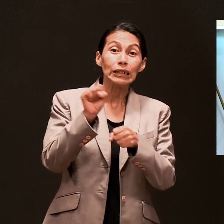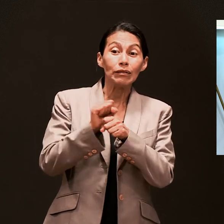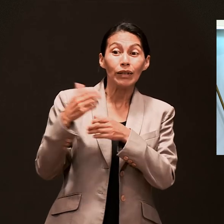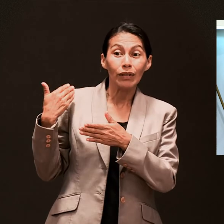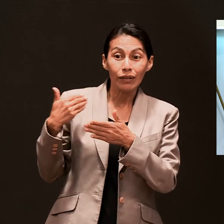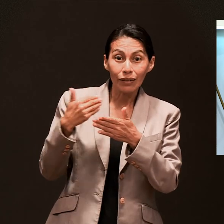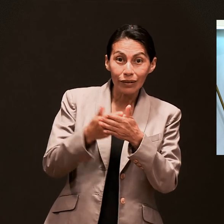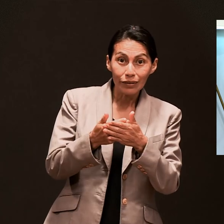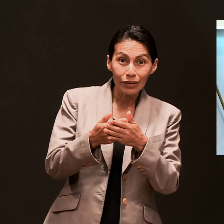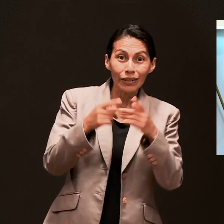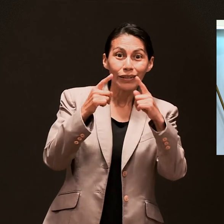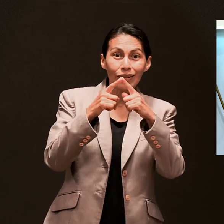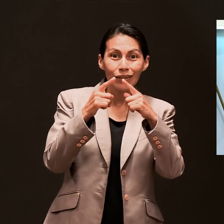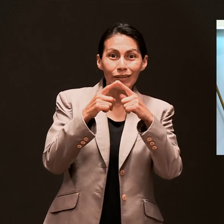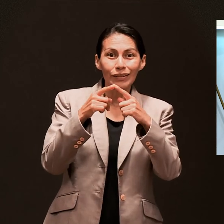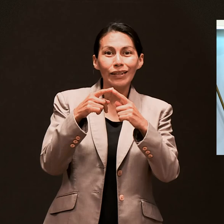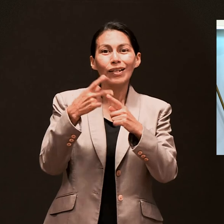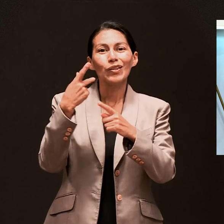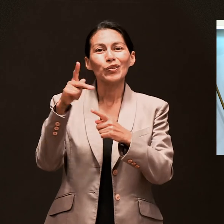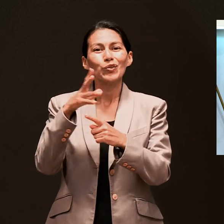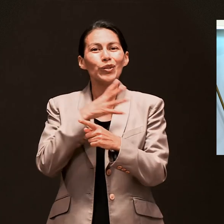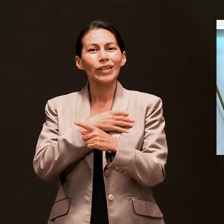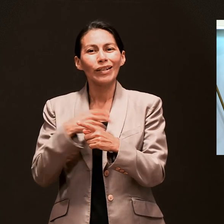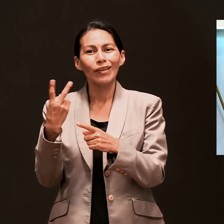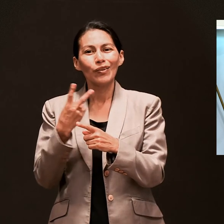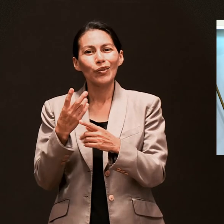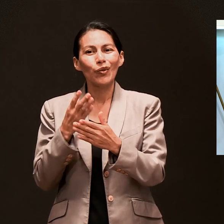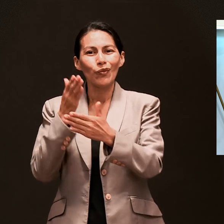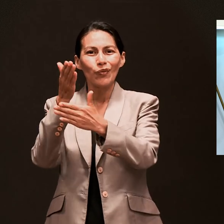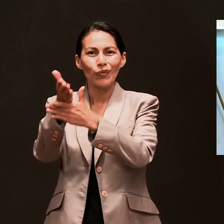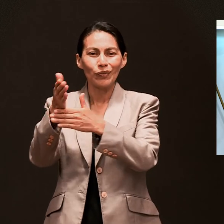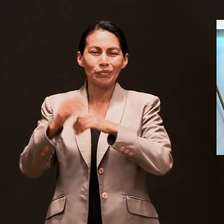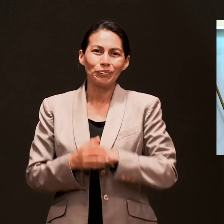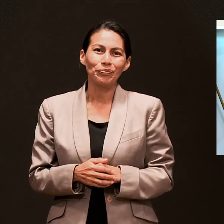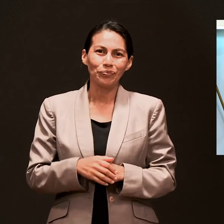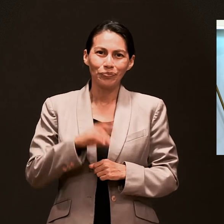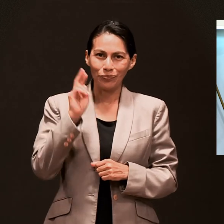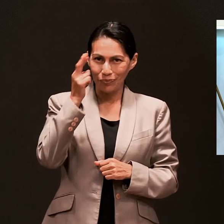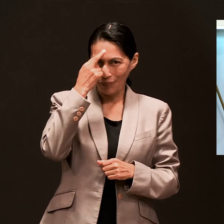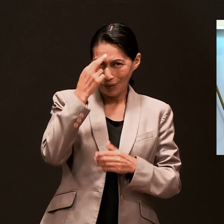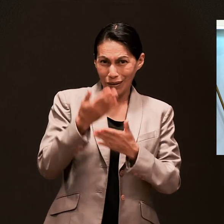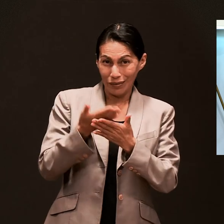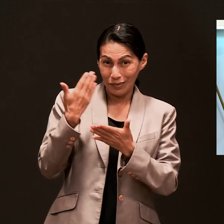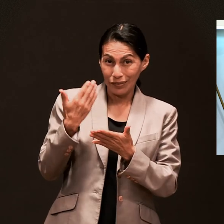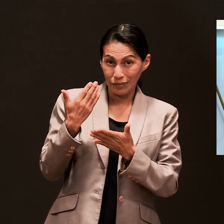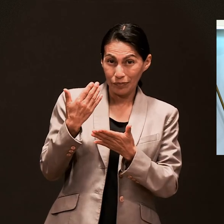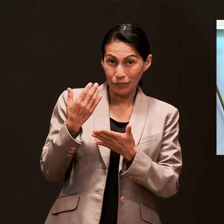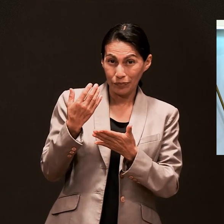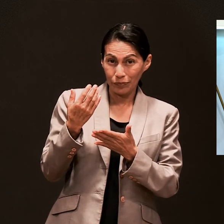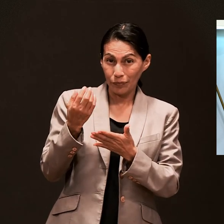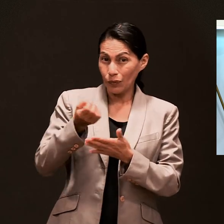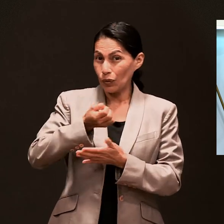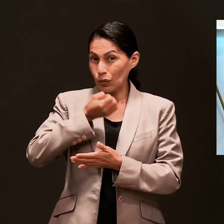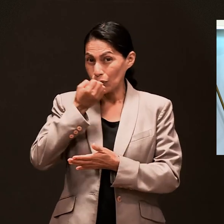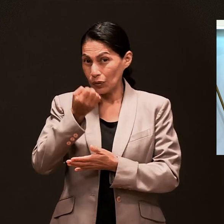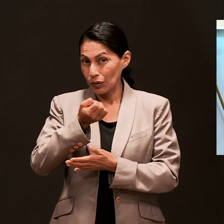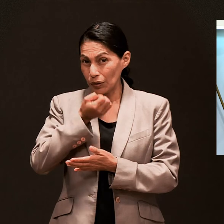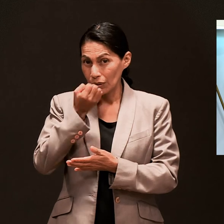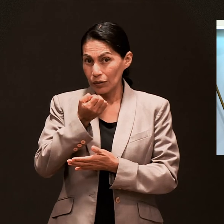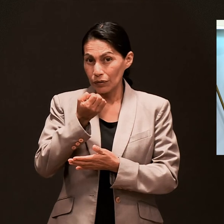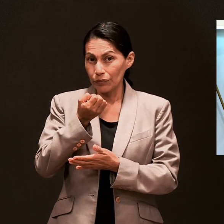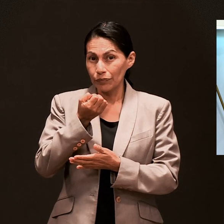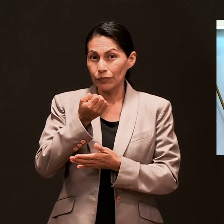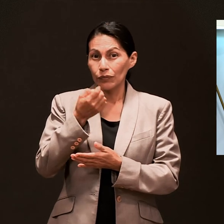seis semanas de ir a la iglesia con su hija Recuerden que hace algunos meses estuvimos orando por